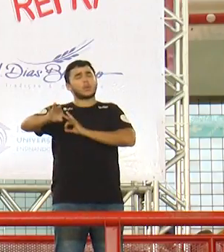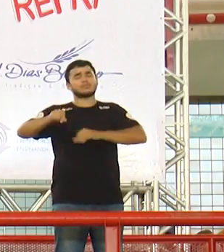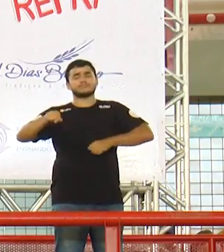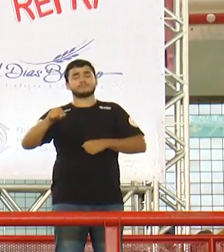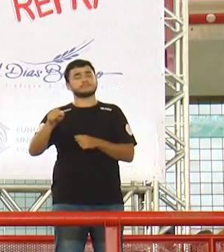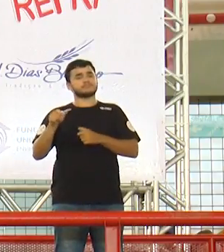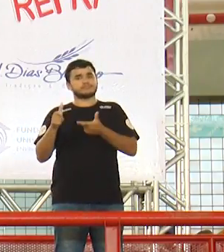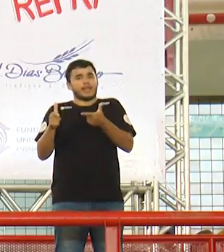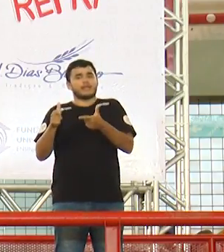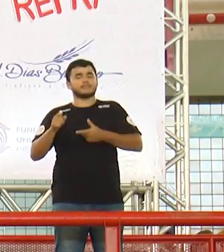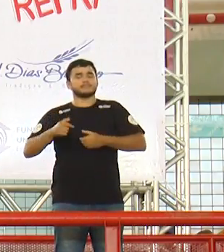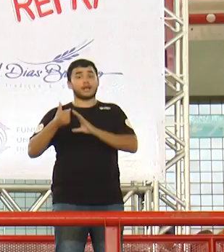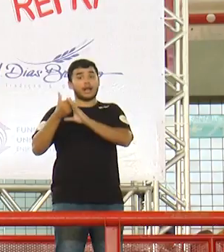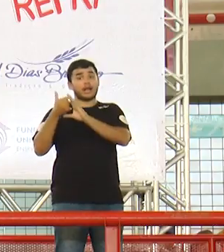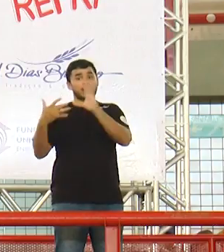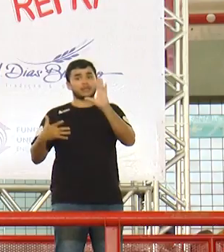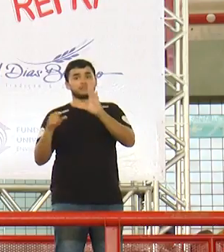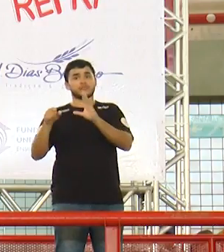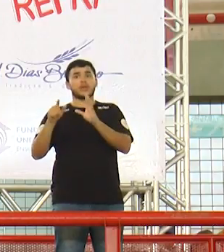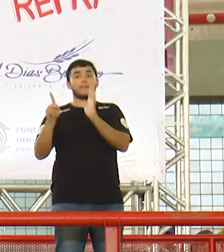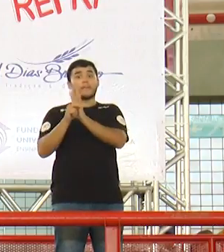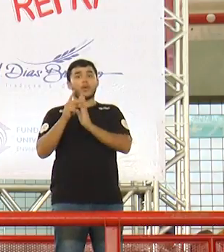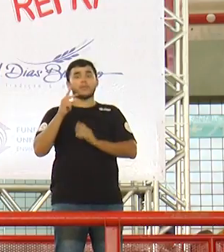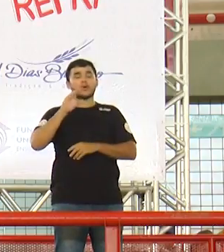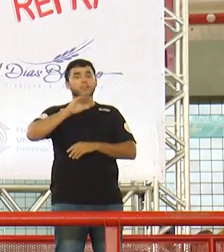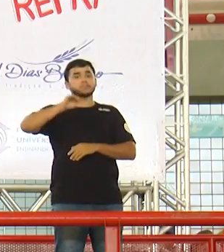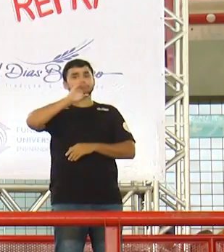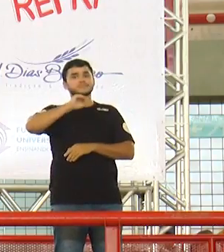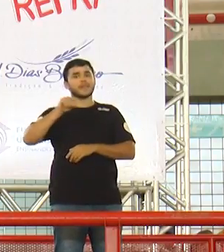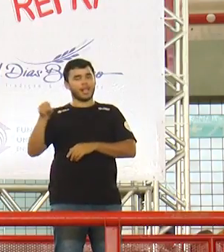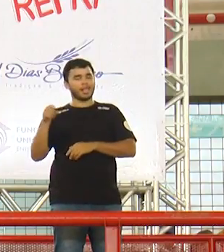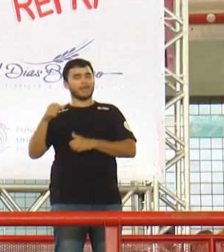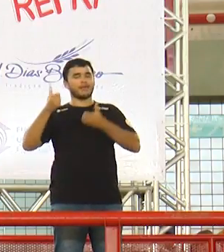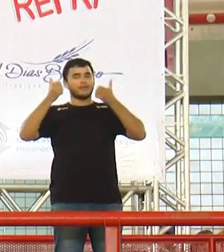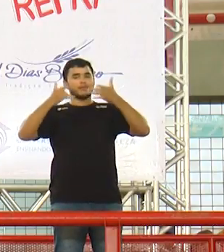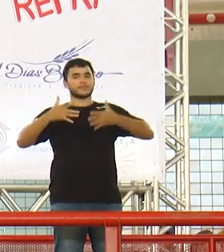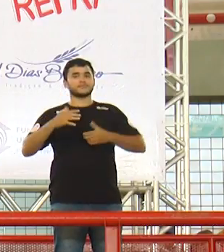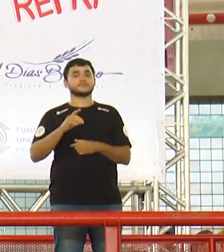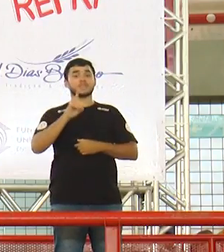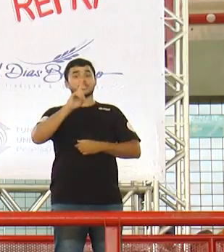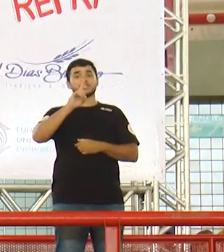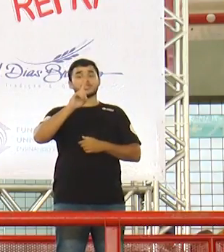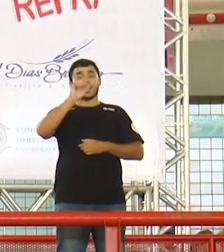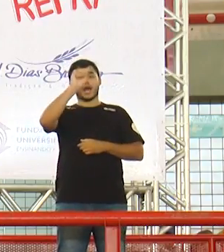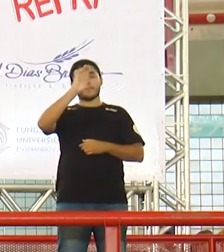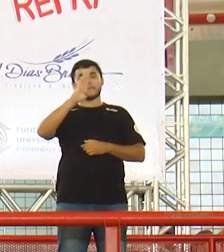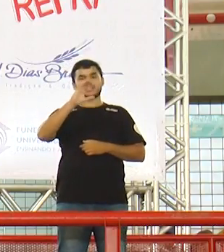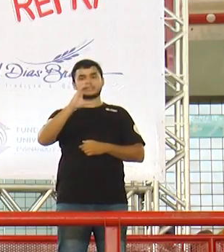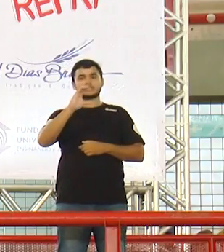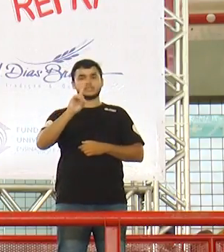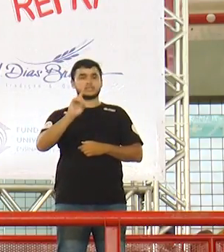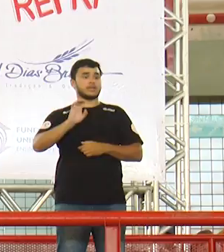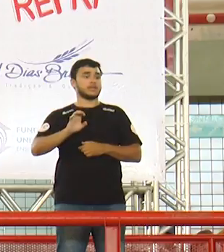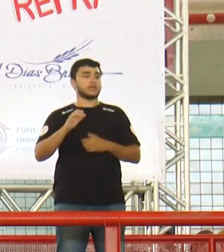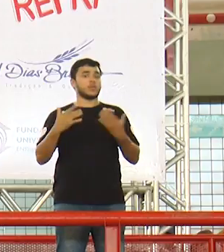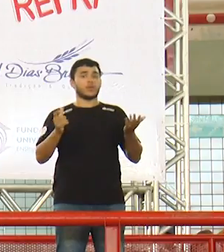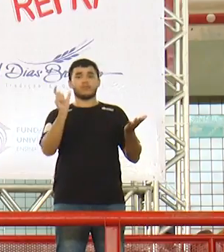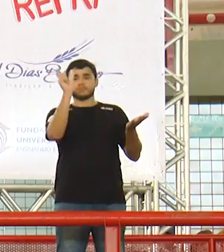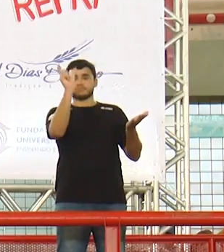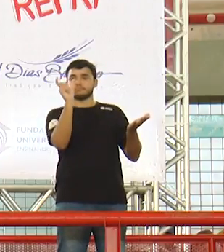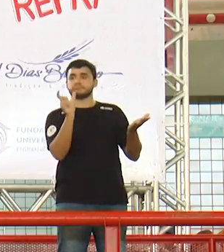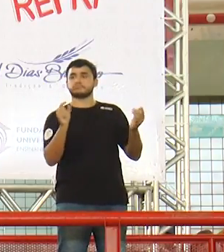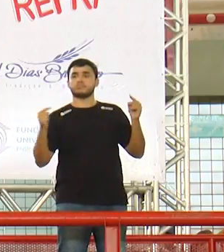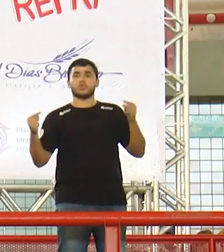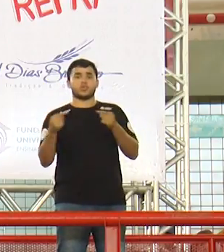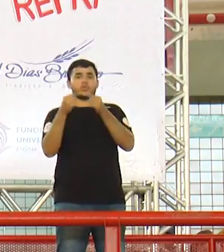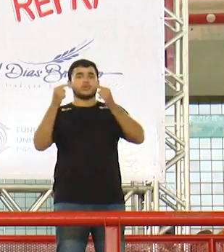fala caracterizam qual variante? Diastrática, diatópica, histórica,